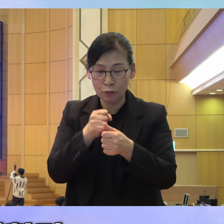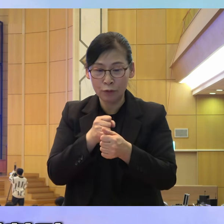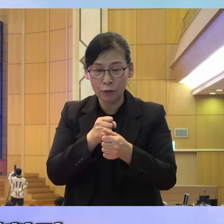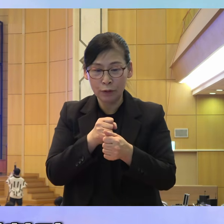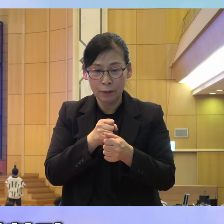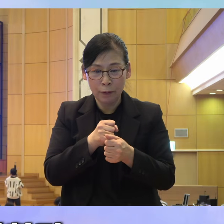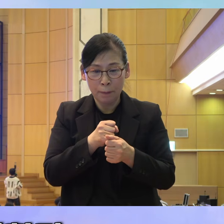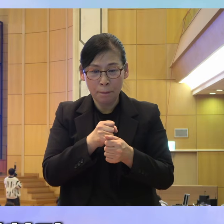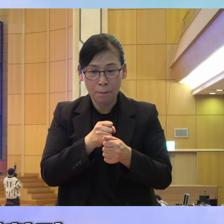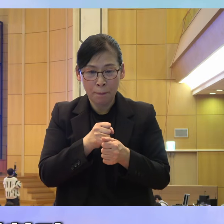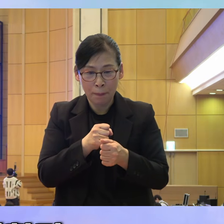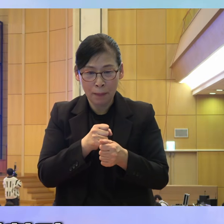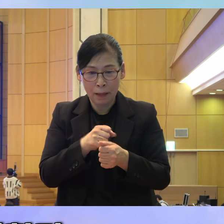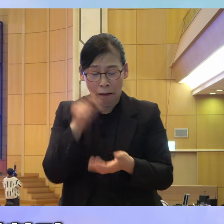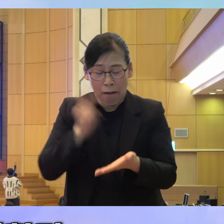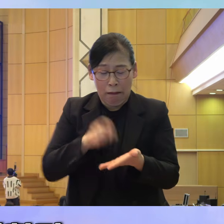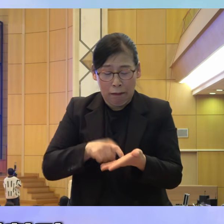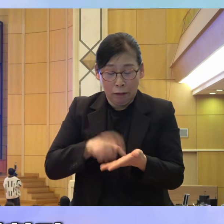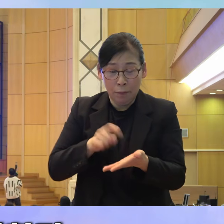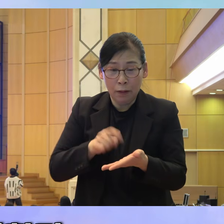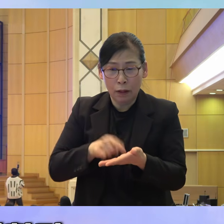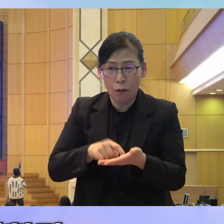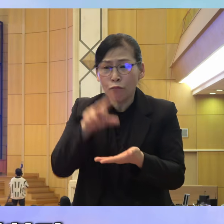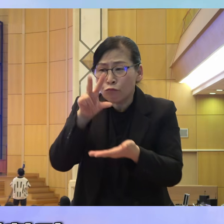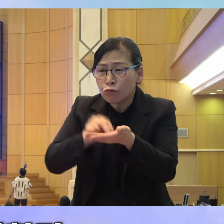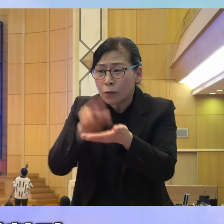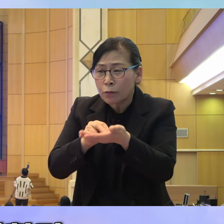아니라 긴급히